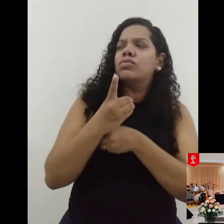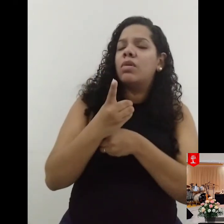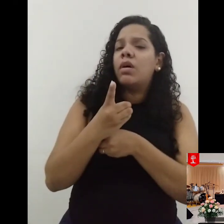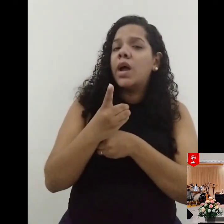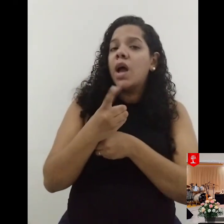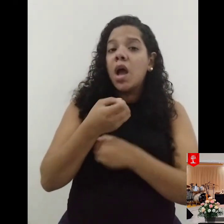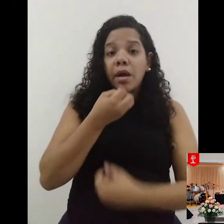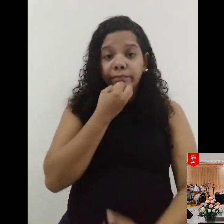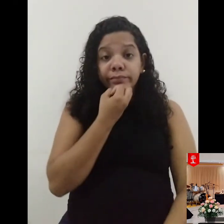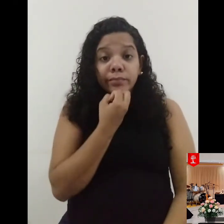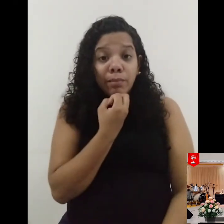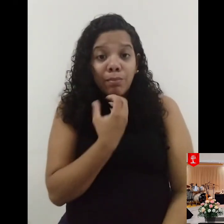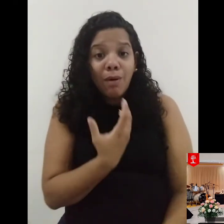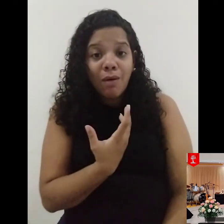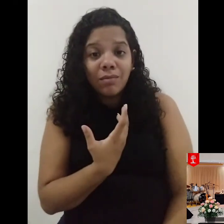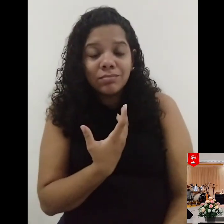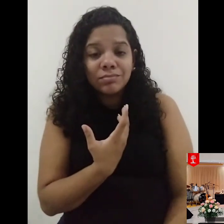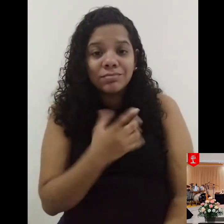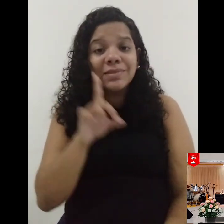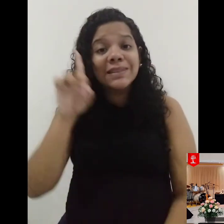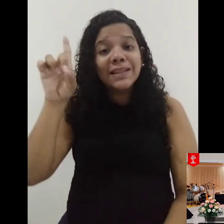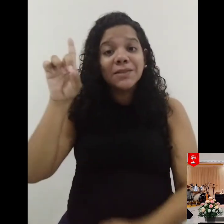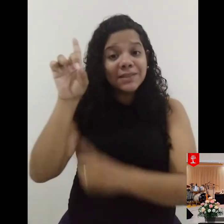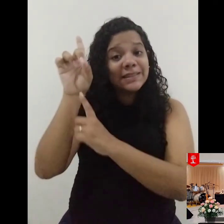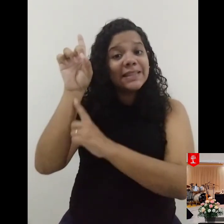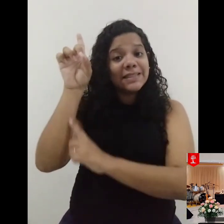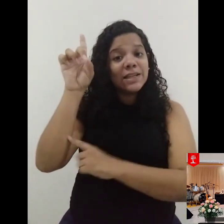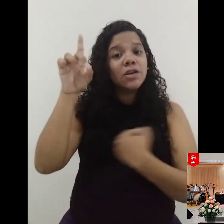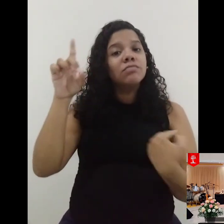era como ele dizia isso.